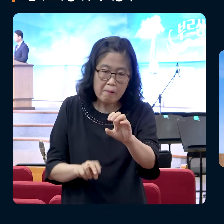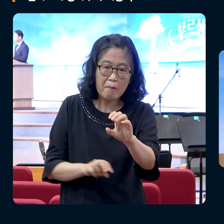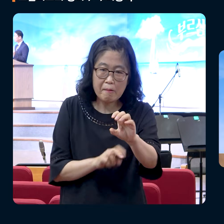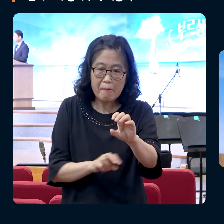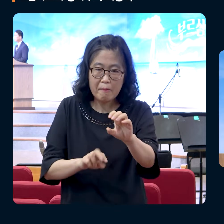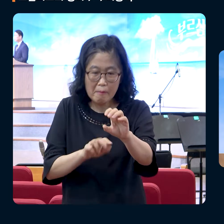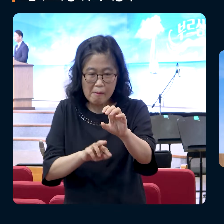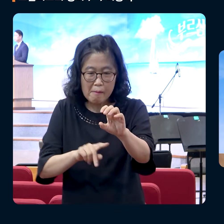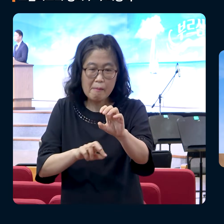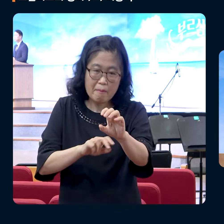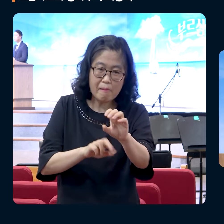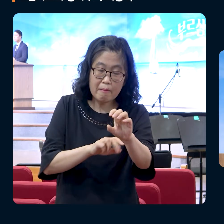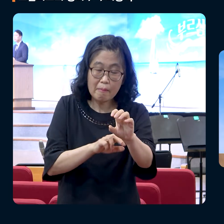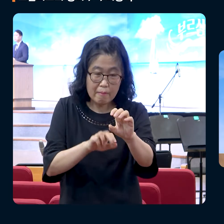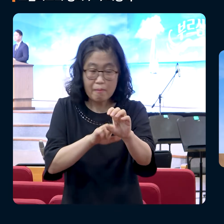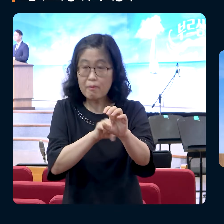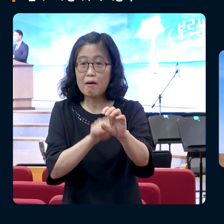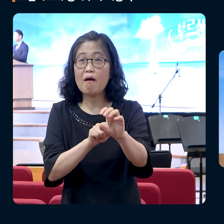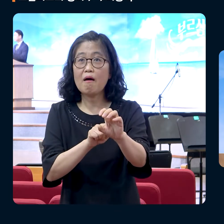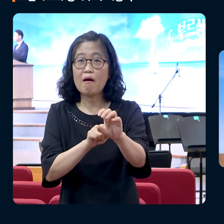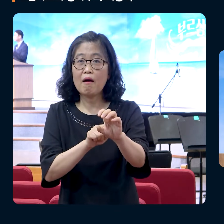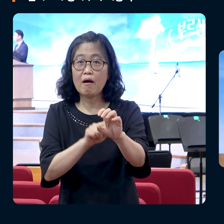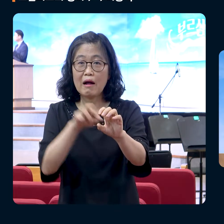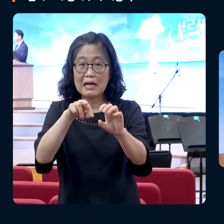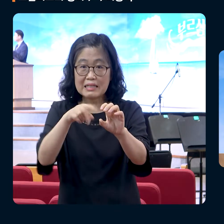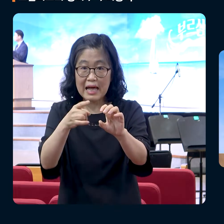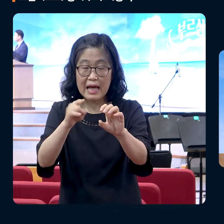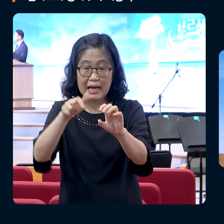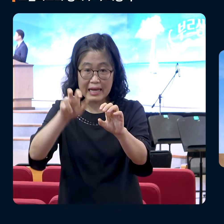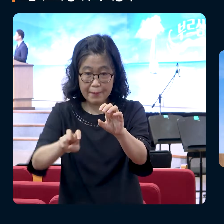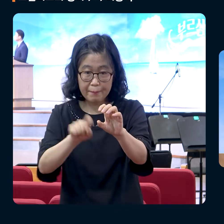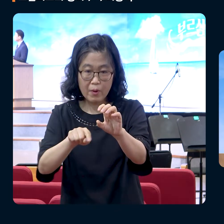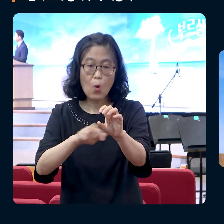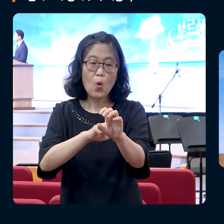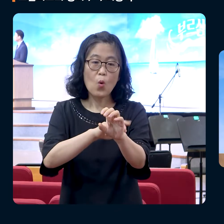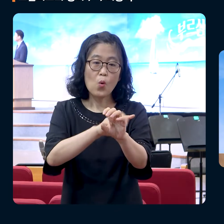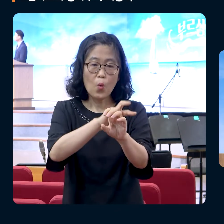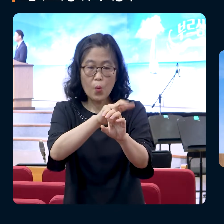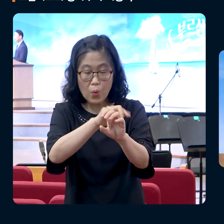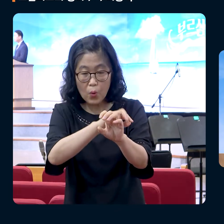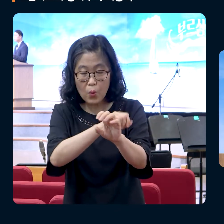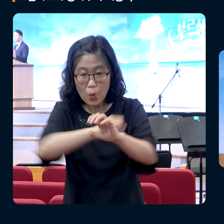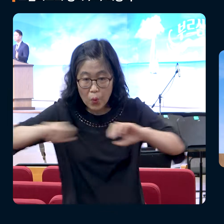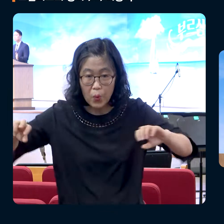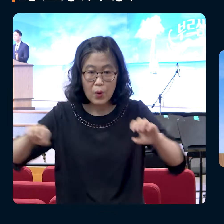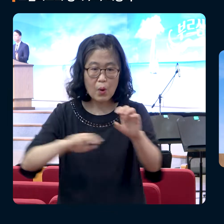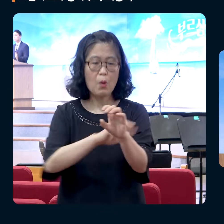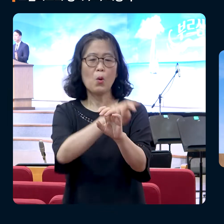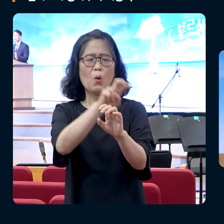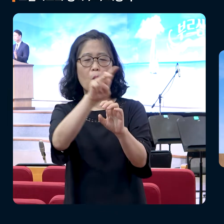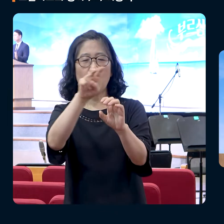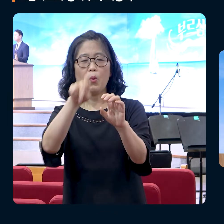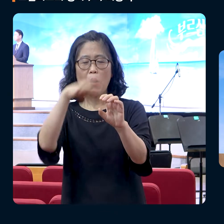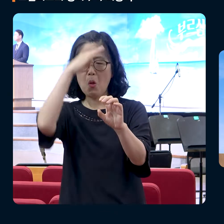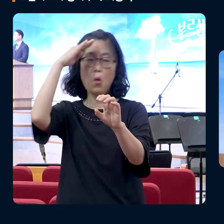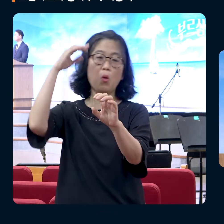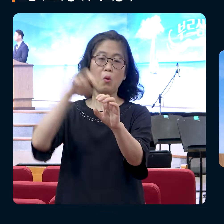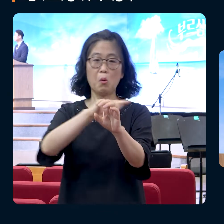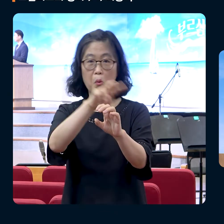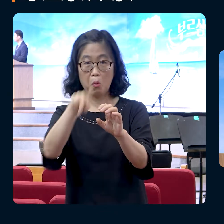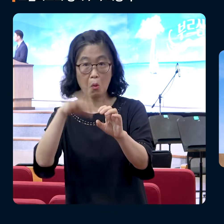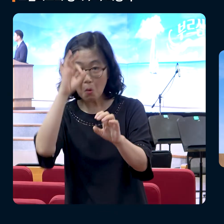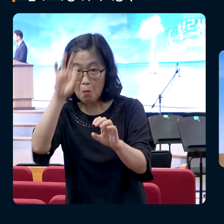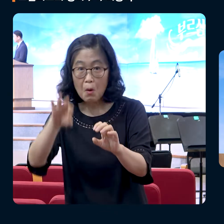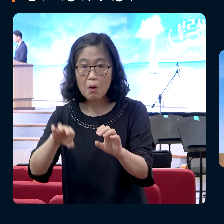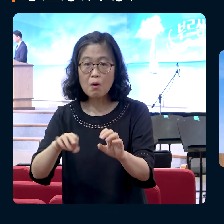이제 80km를 걸어서 가게 되지요. 그래서 세겜 그 근처에 있는 들판에 갑니다. 근데 아무리 둘러봐도 형들도 보이지